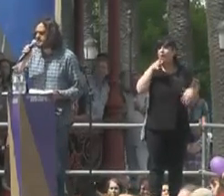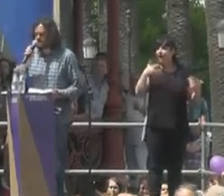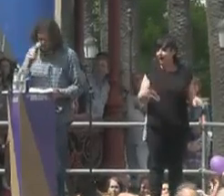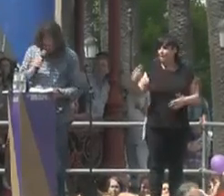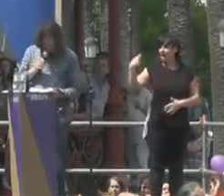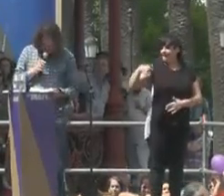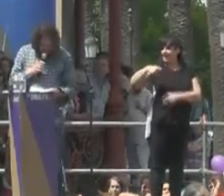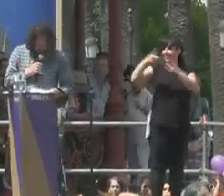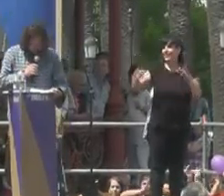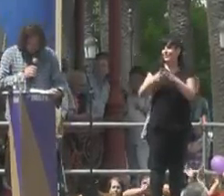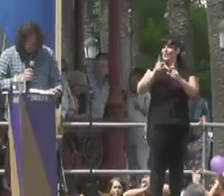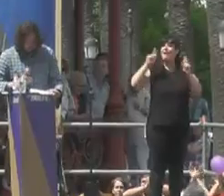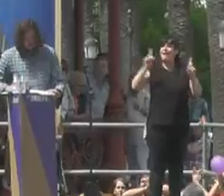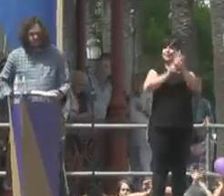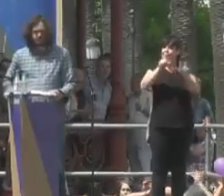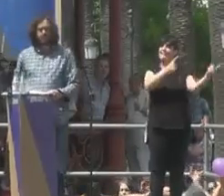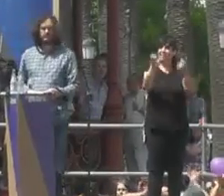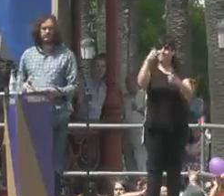municipal para a xente que o necesita.